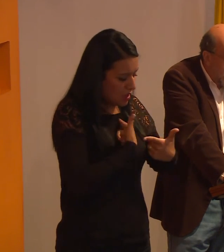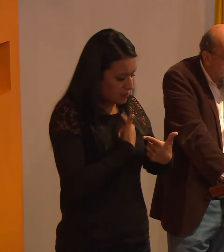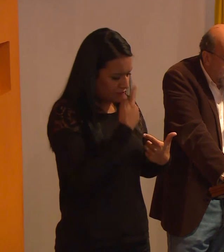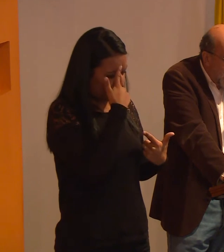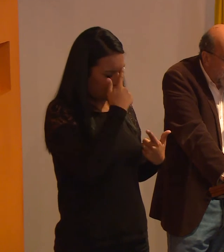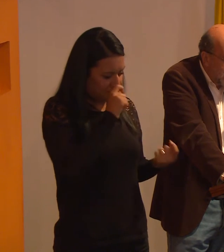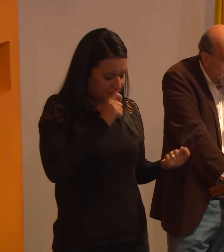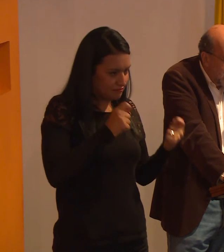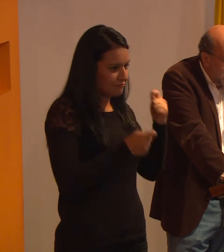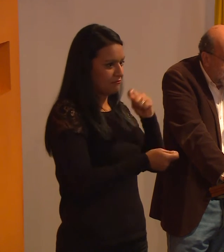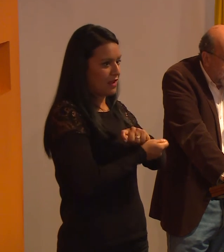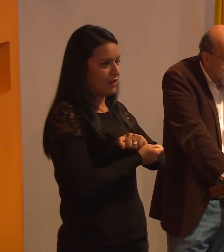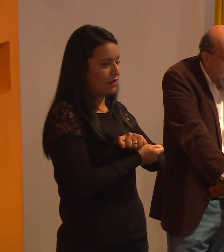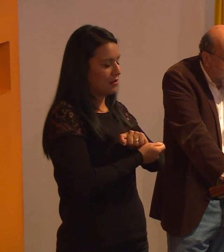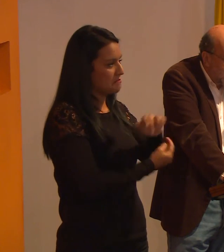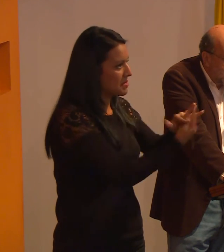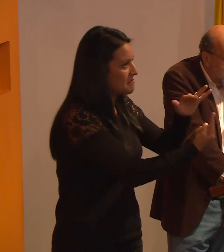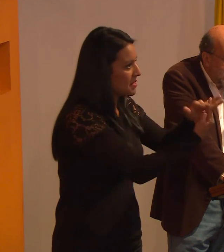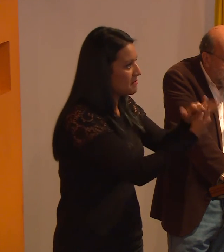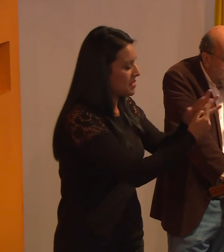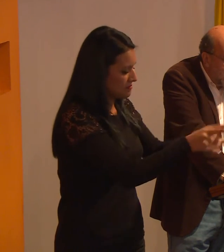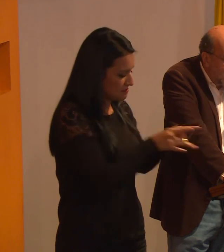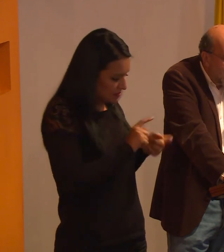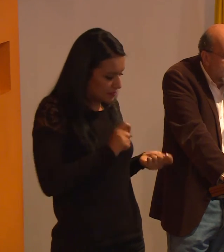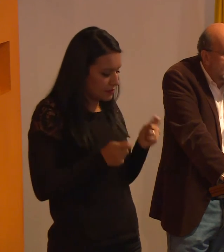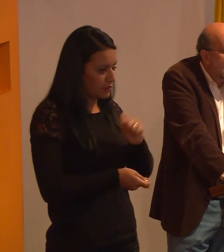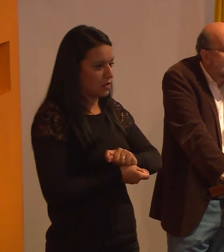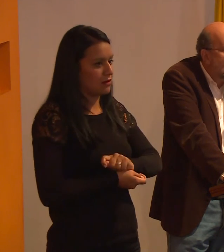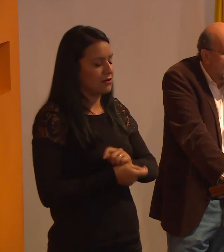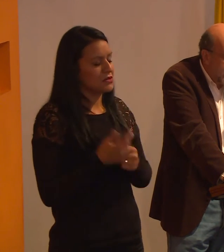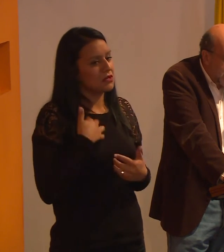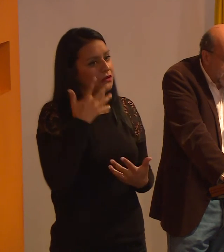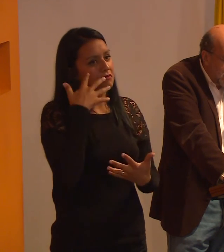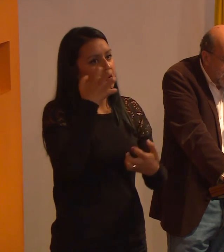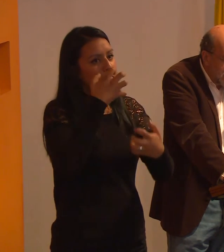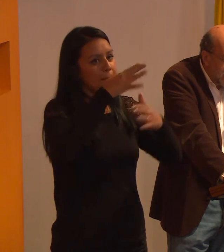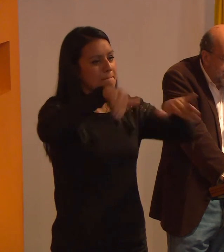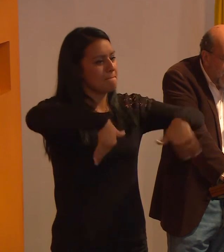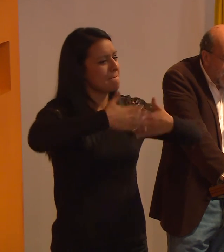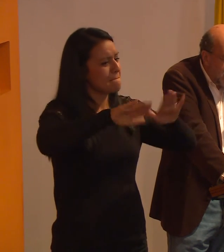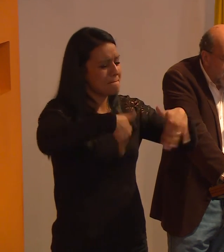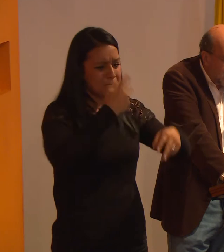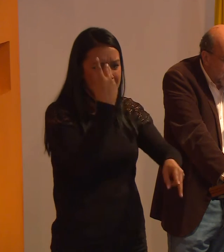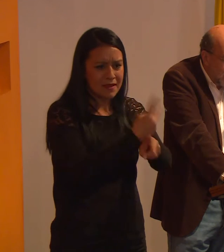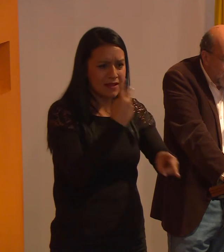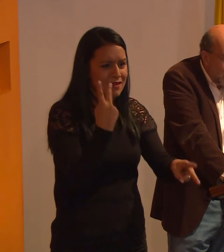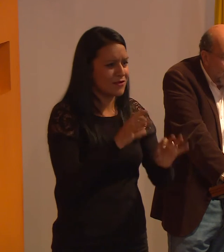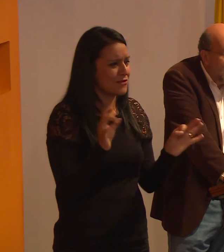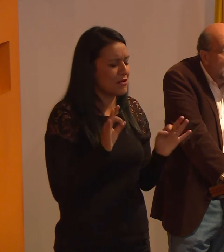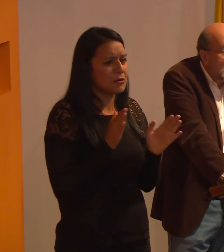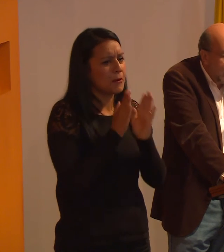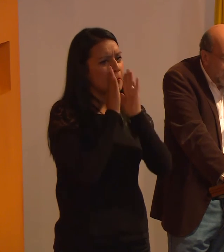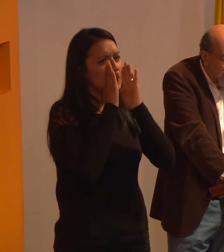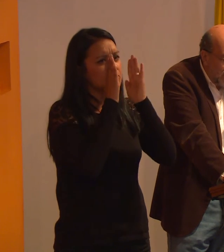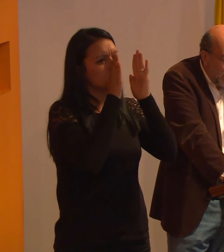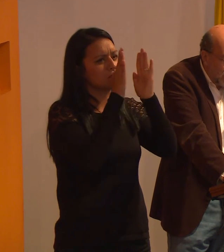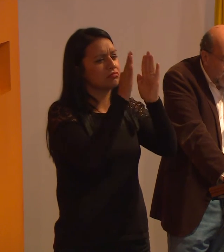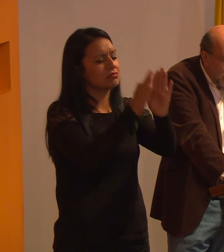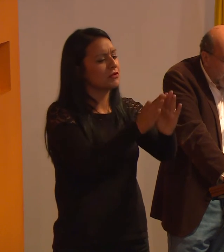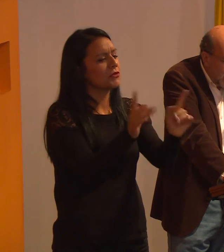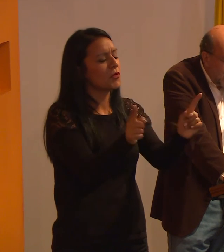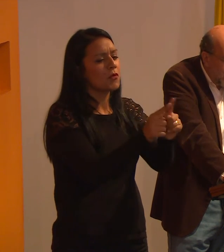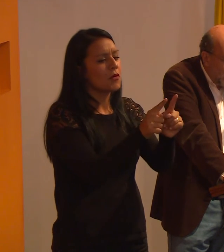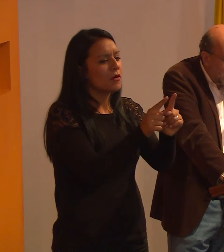a cambiar, deseamos un idilio sin sombras y sin peligros, un nido de